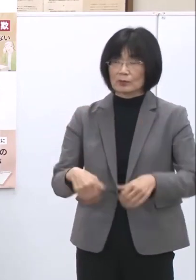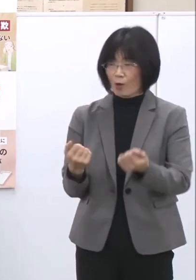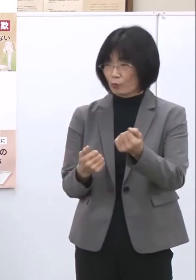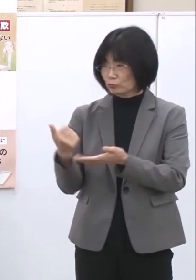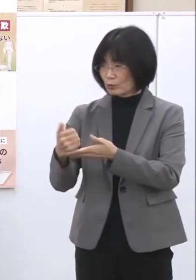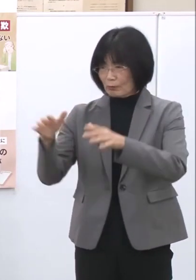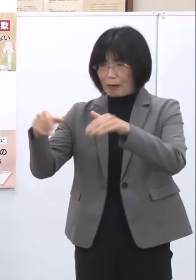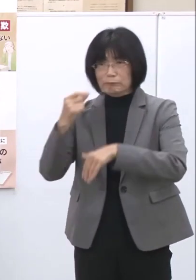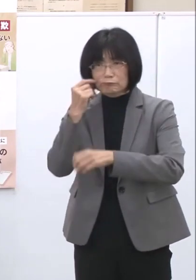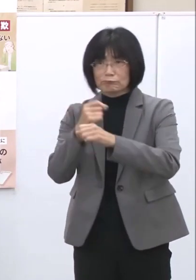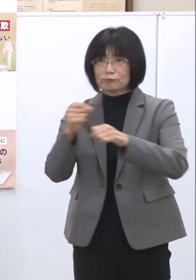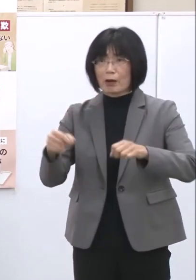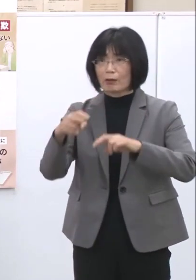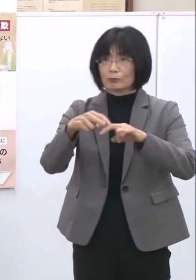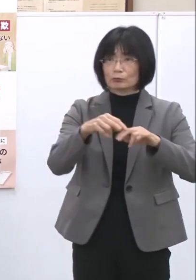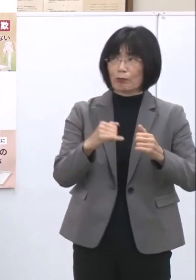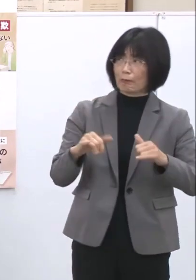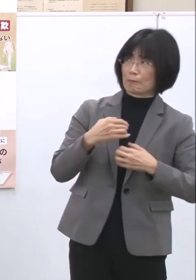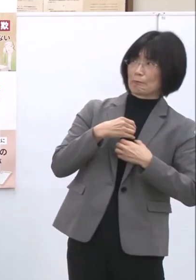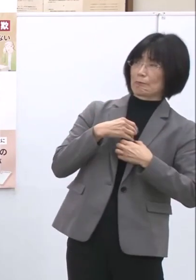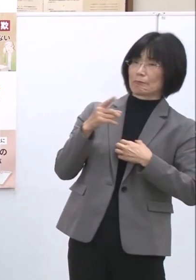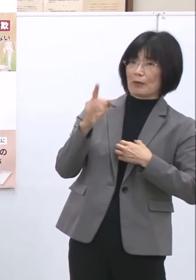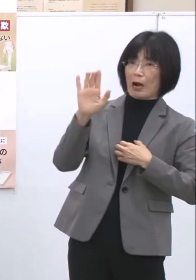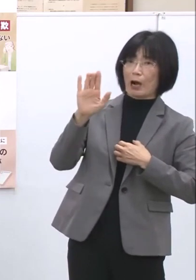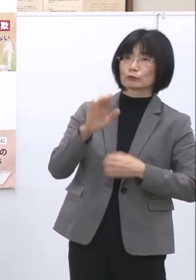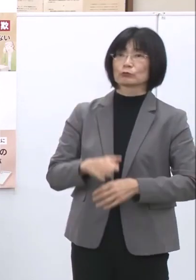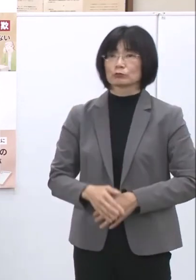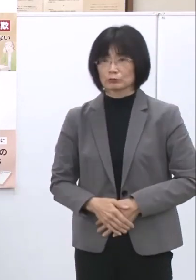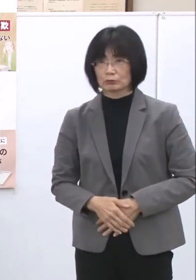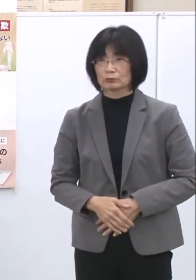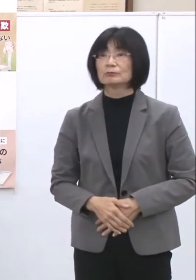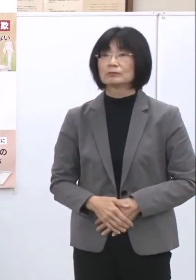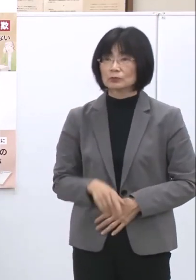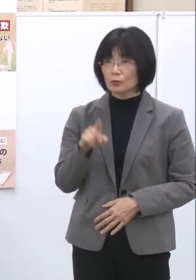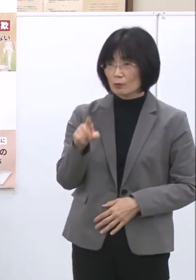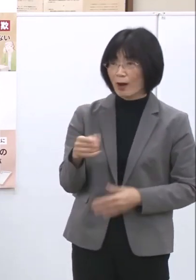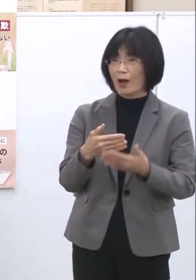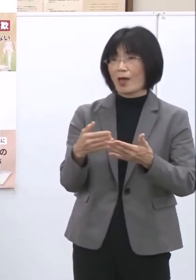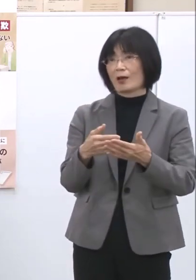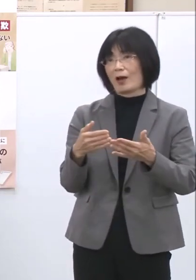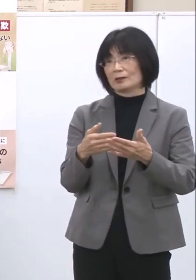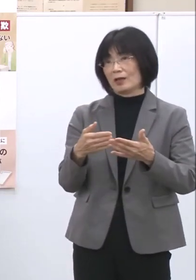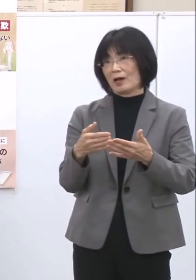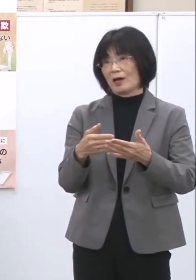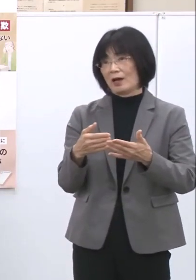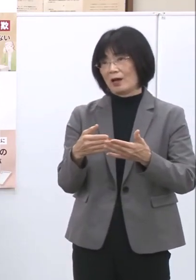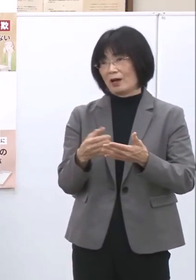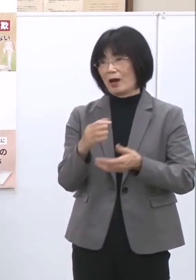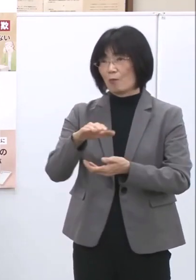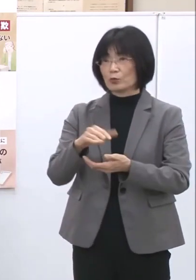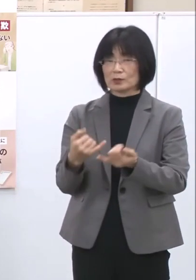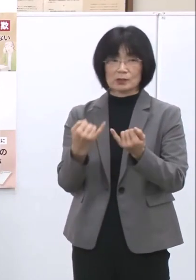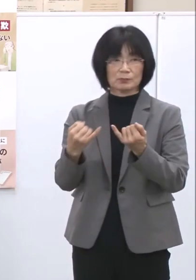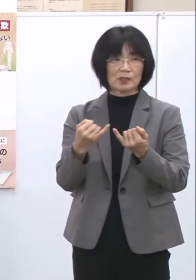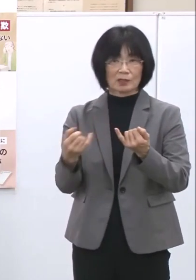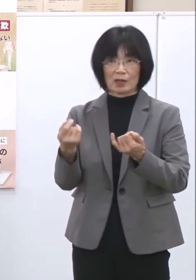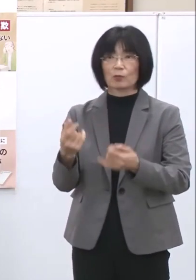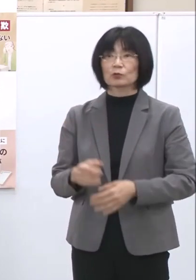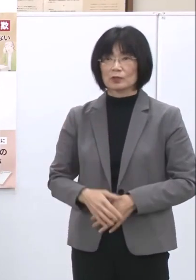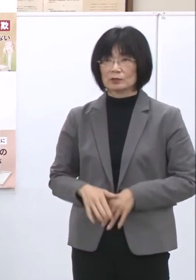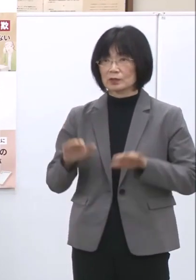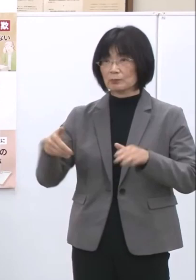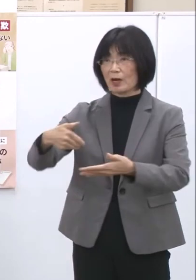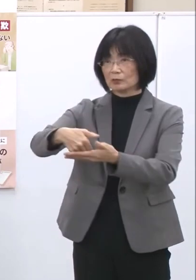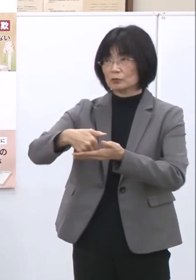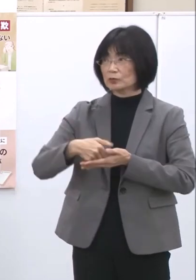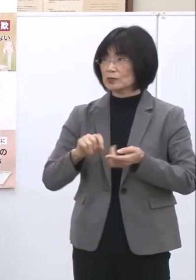ない、乗る人が不安で誰も乗らないであれば、これは絵に描いた餅になるので、一番大事なのは今ある、ニーズや